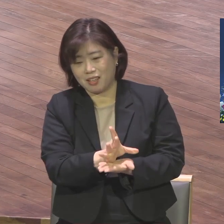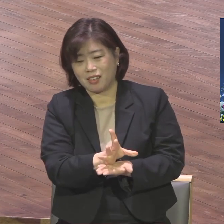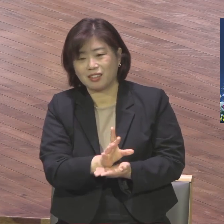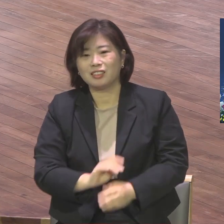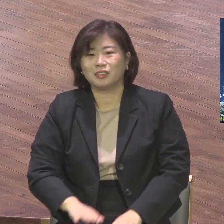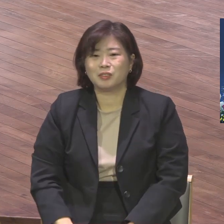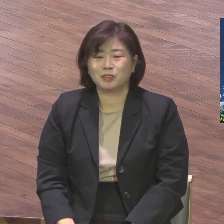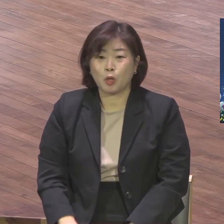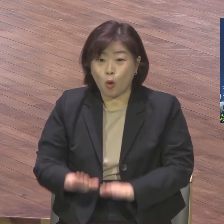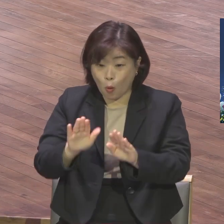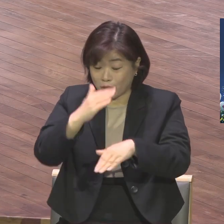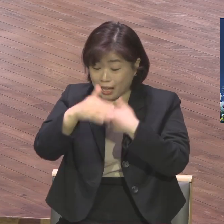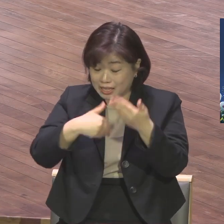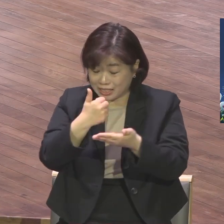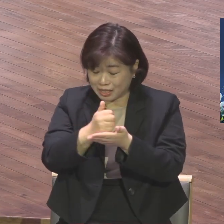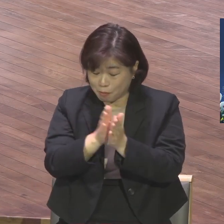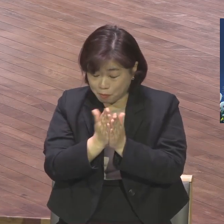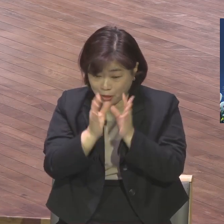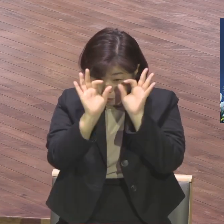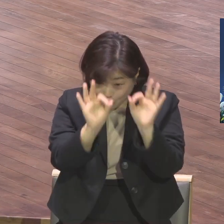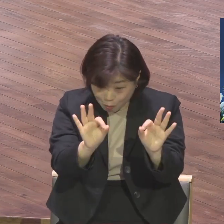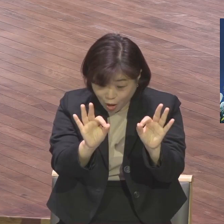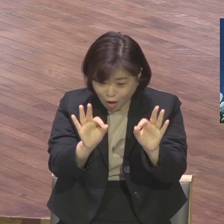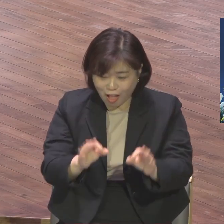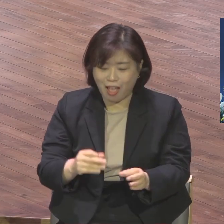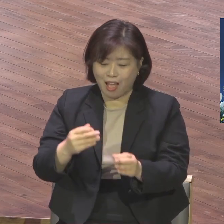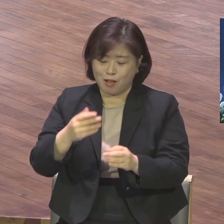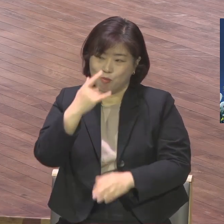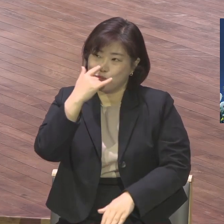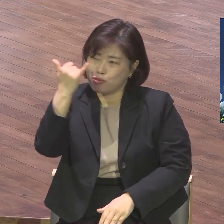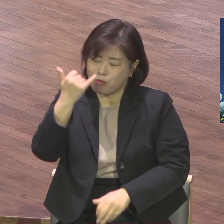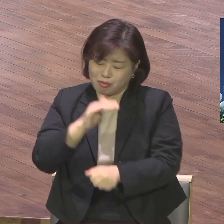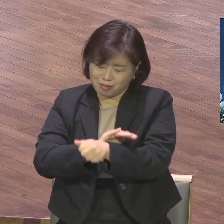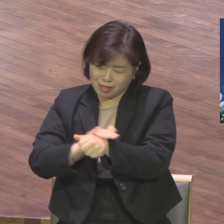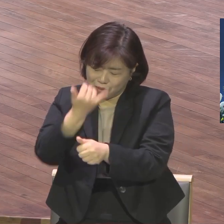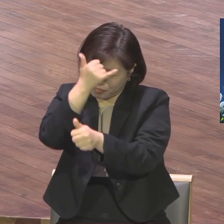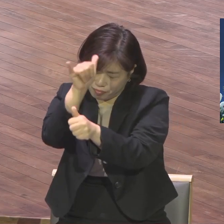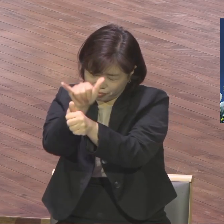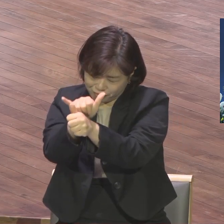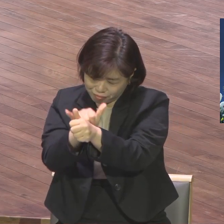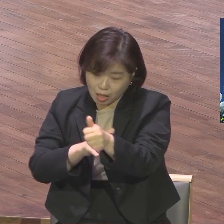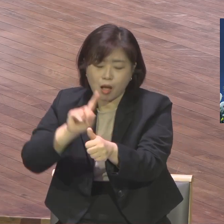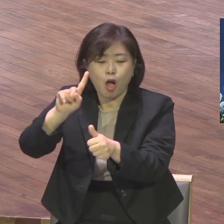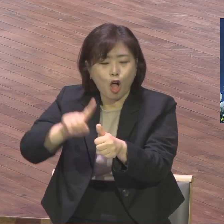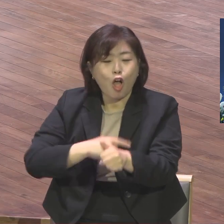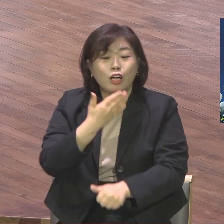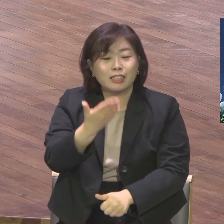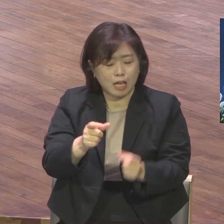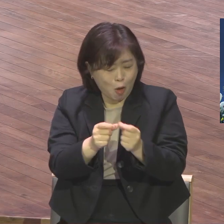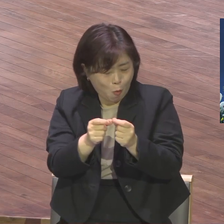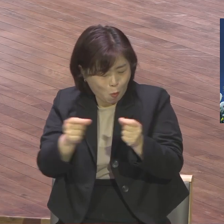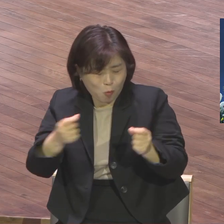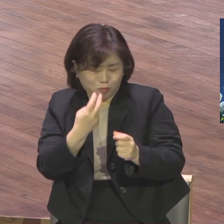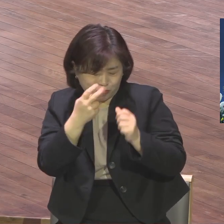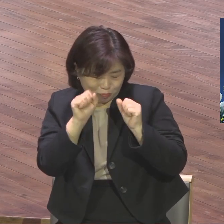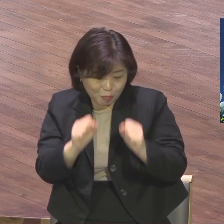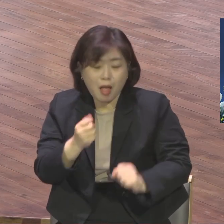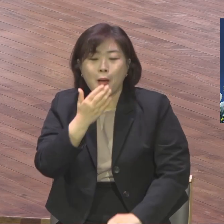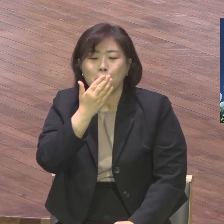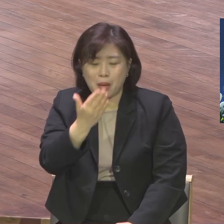되고 장수하리라. 부모에게 잘하면 잘 되고